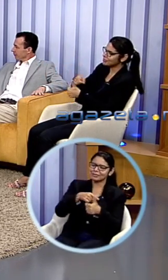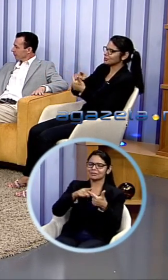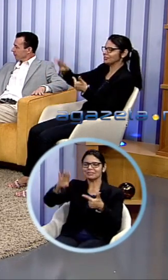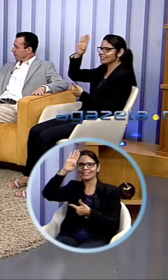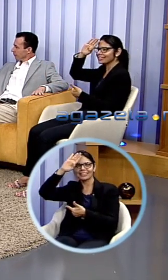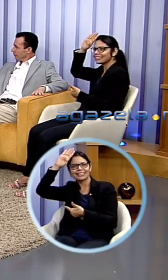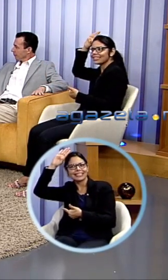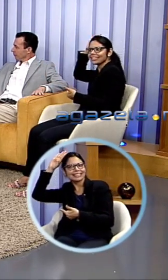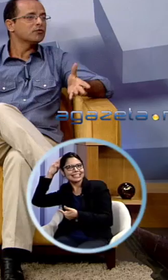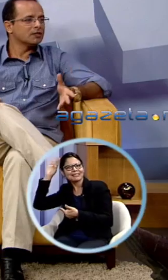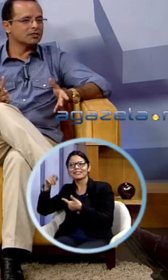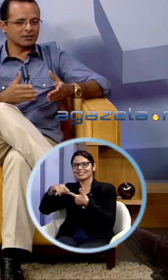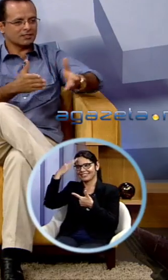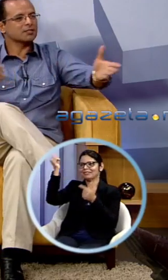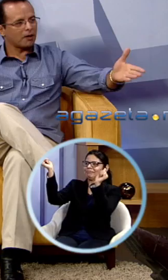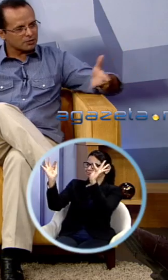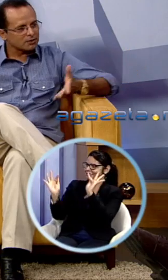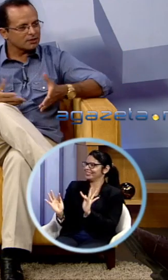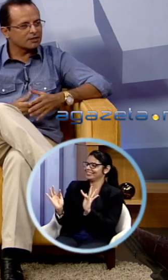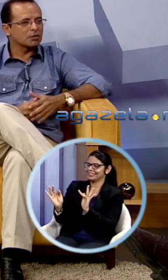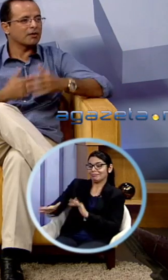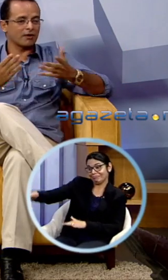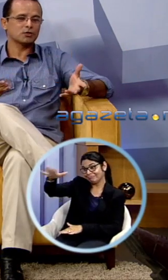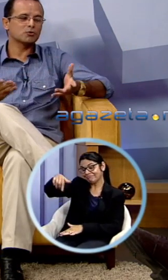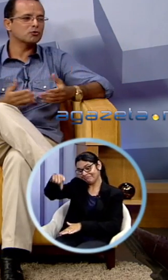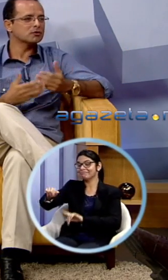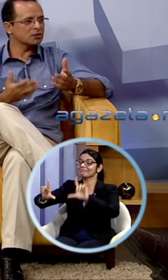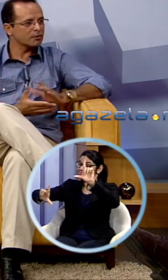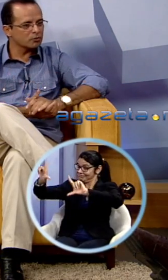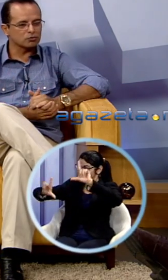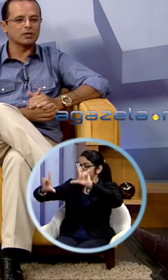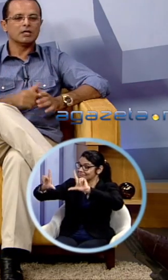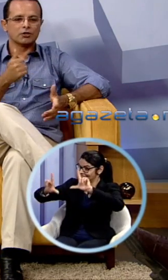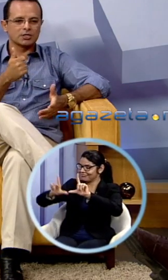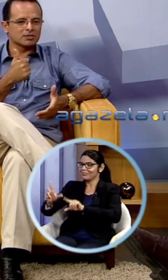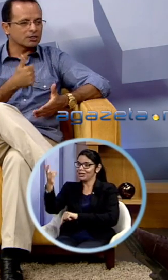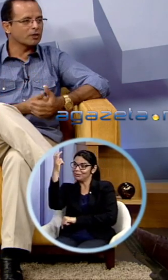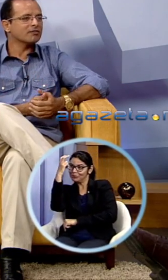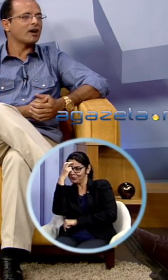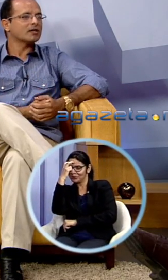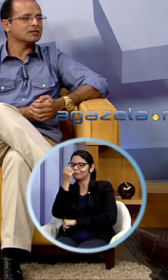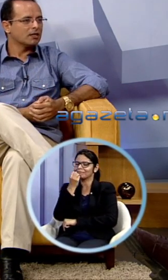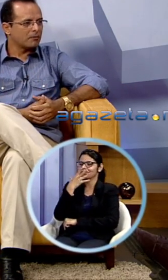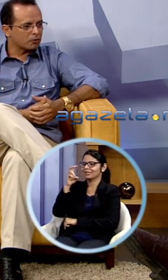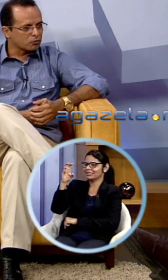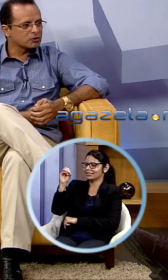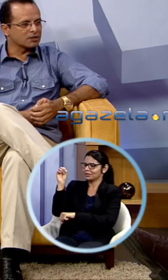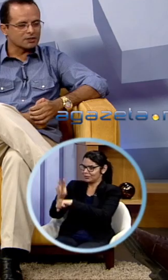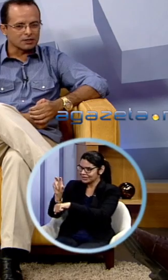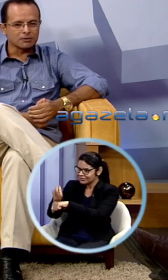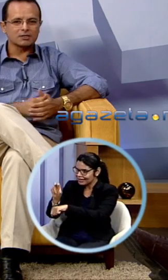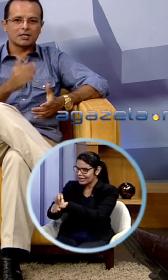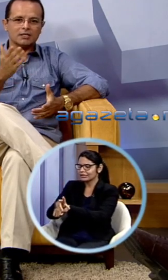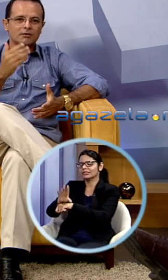acadêmicos eu sei que todo mundo tá muito feliz de ter esse espaço aqui na televisão para falar sobre o curso dele sobre a cultura nós temos 50 vagas para o curso de